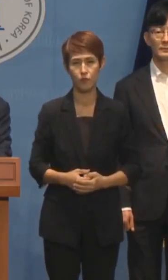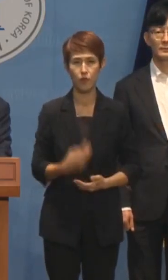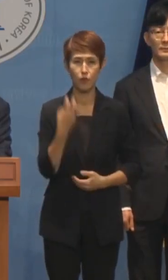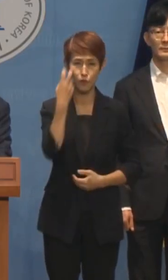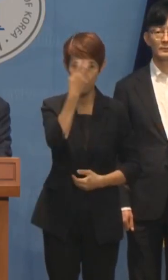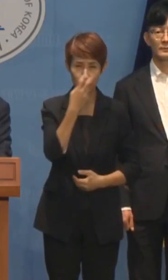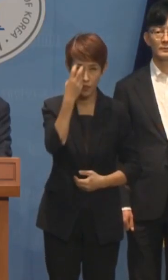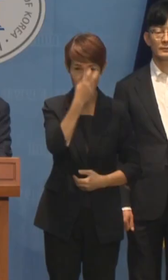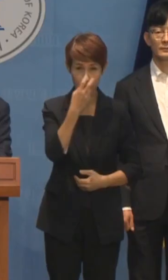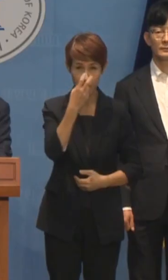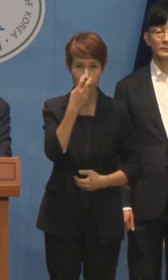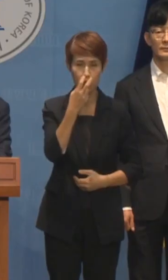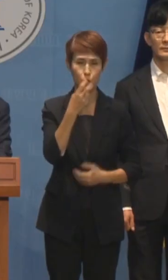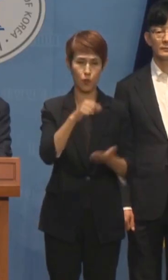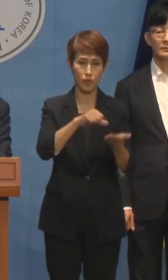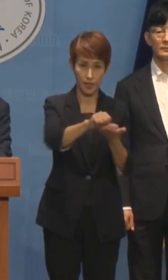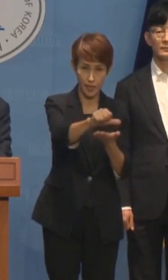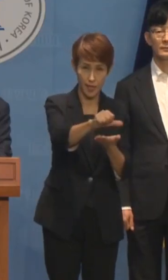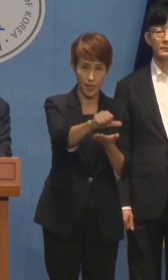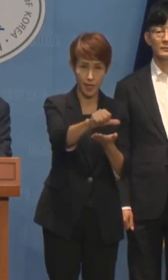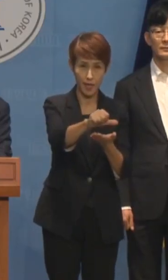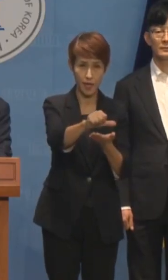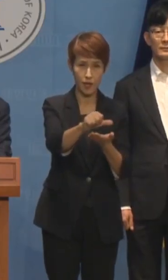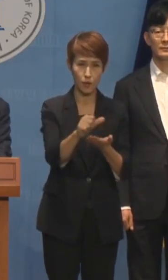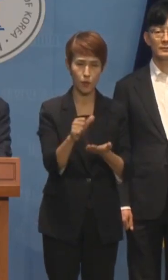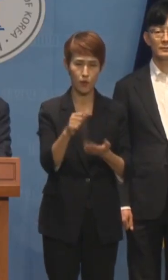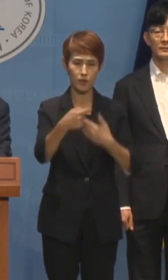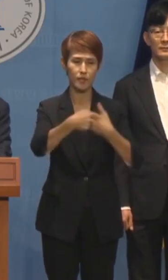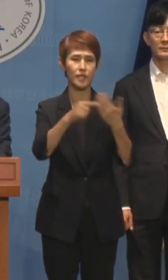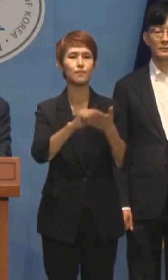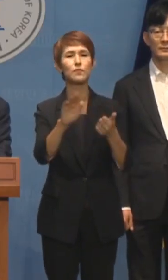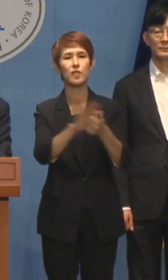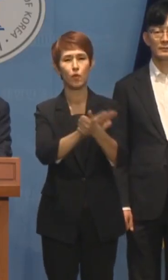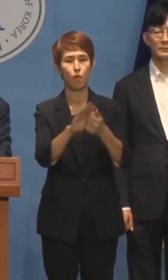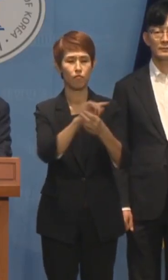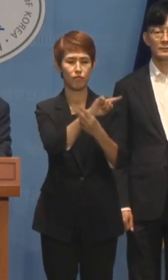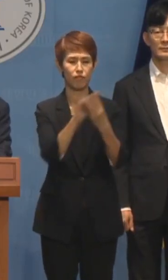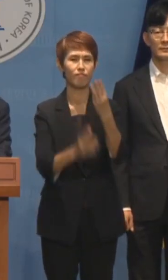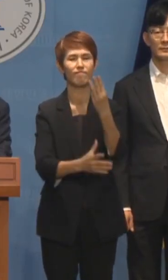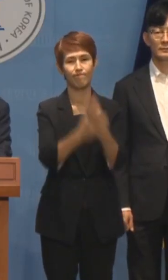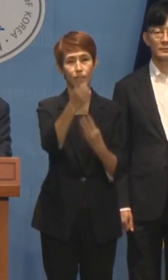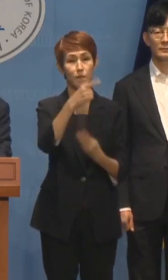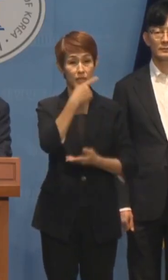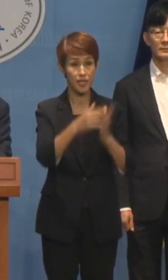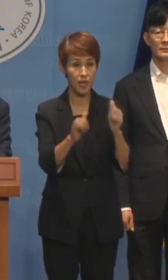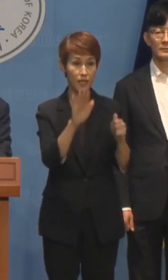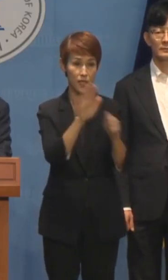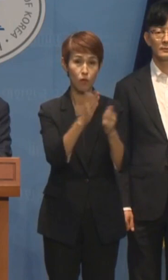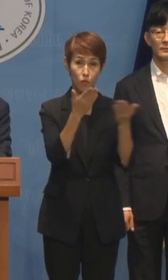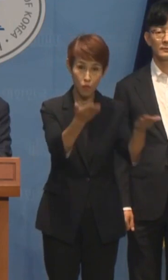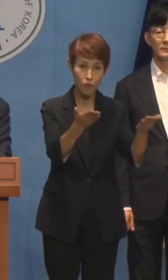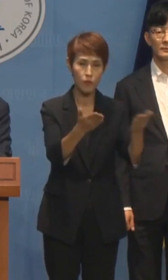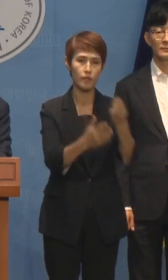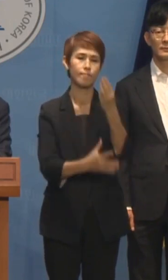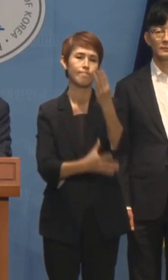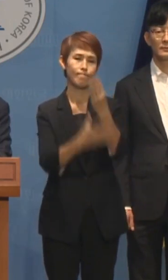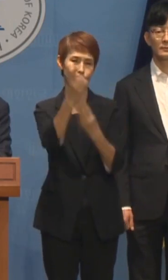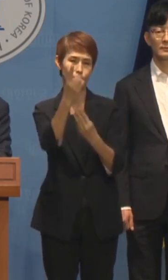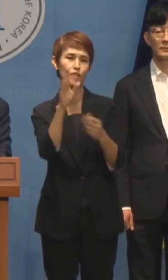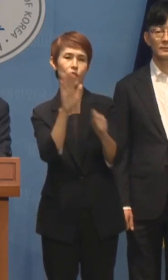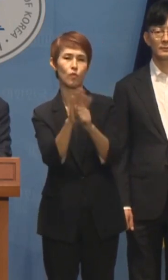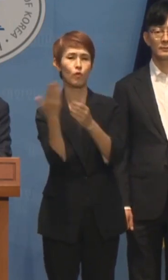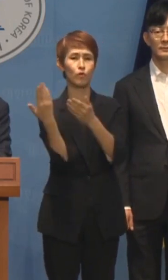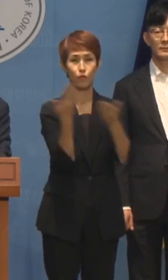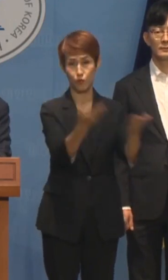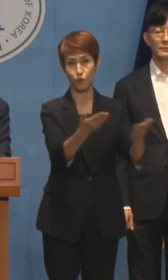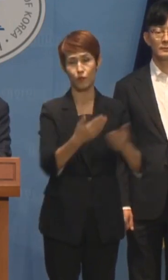수사, 삭제, 심리치료 등 피해자 지원 활동에 대한 원스톱 통합 지원